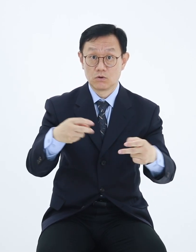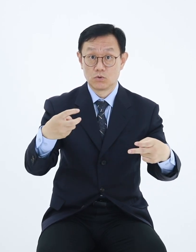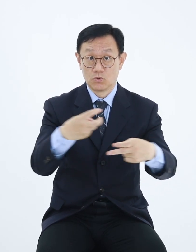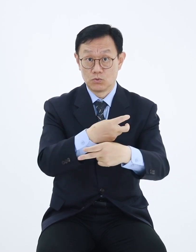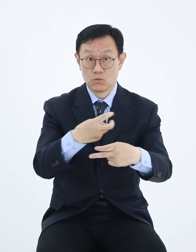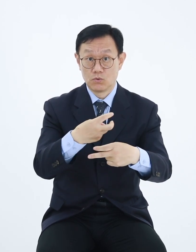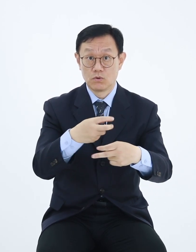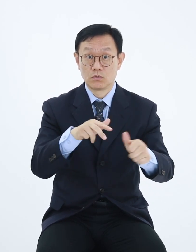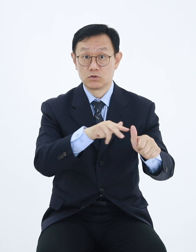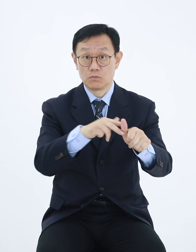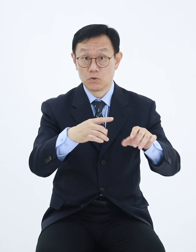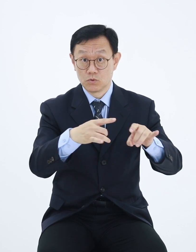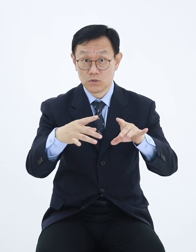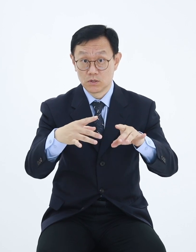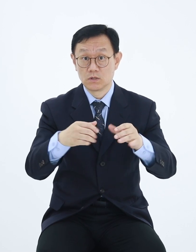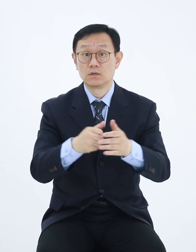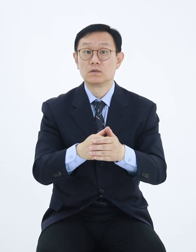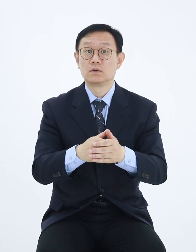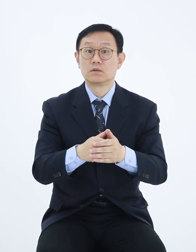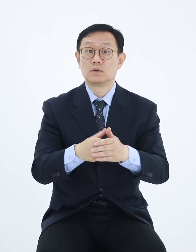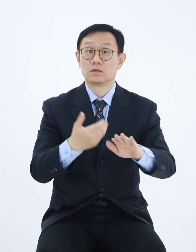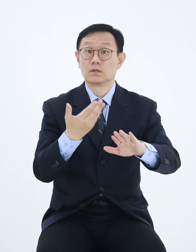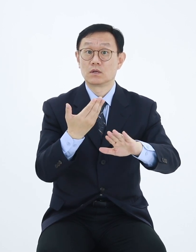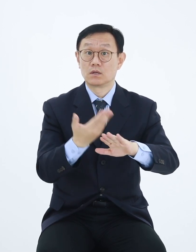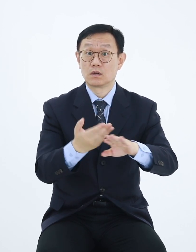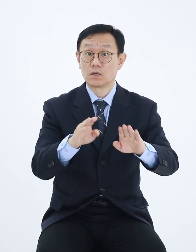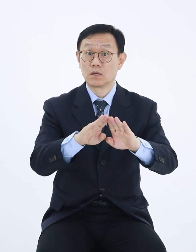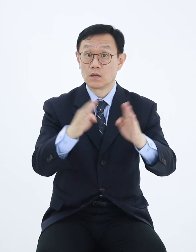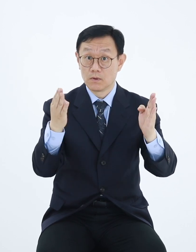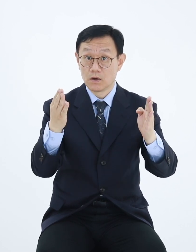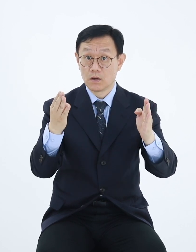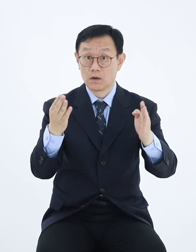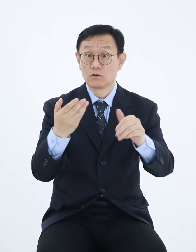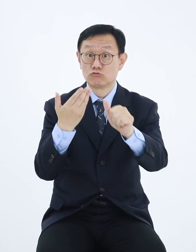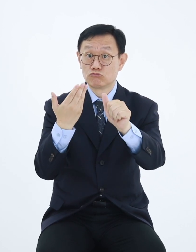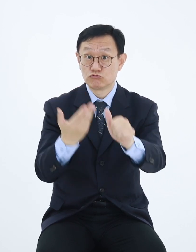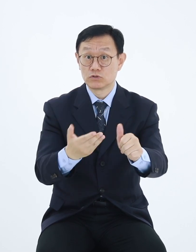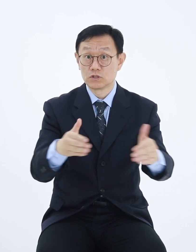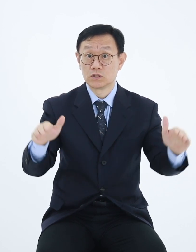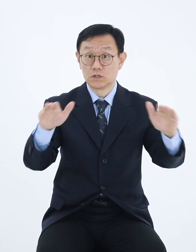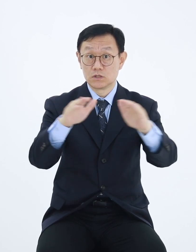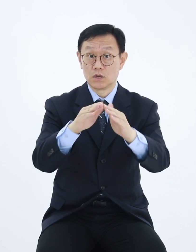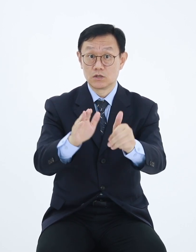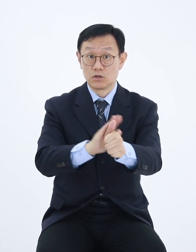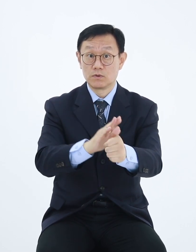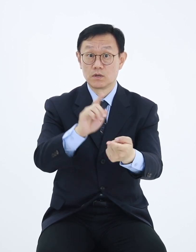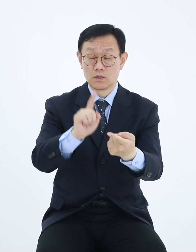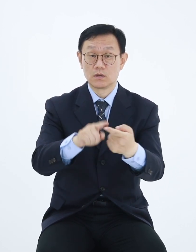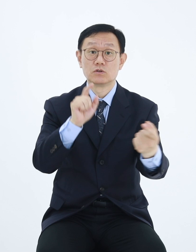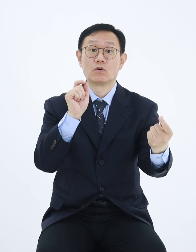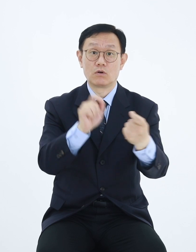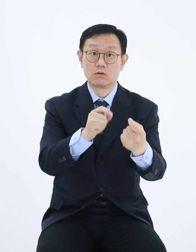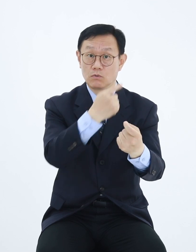교통 정보통신 대중에게 개방 또는 제공된 기타시설 및 서비스에 대한 접근을 보장받을 권리가